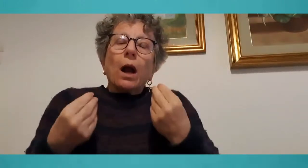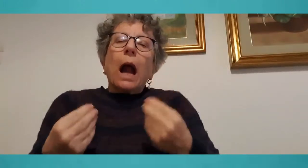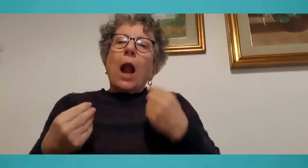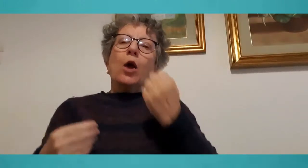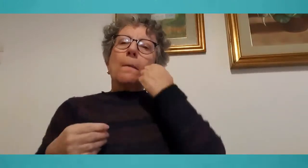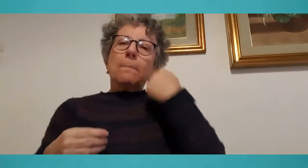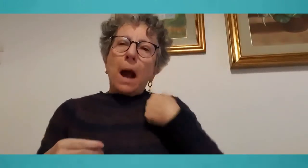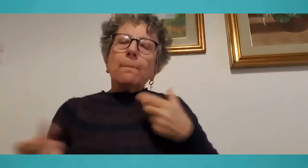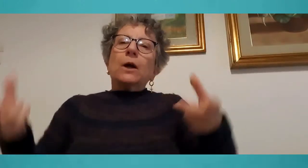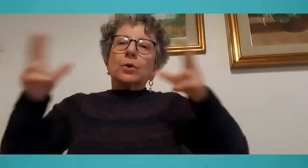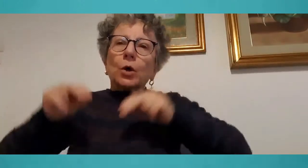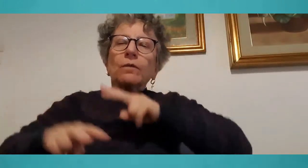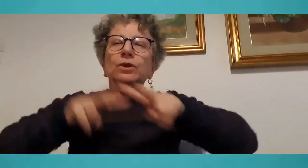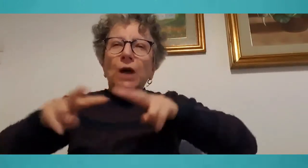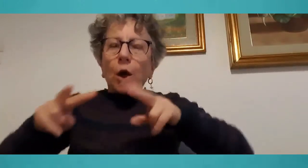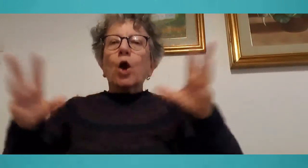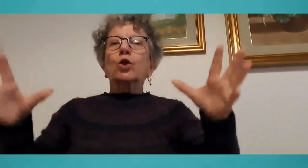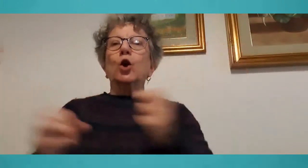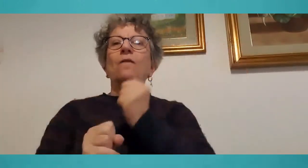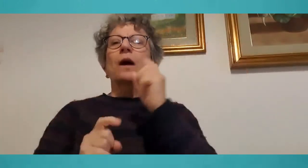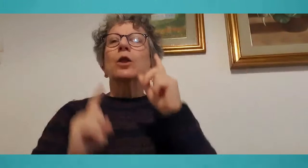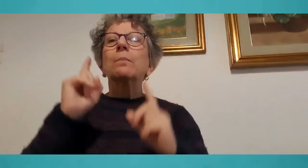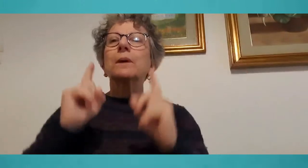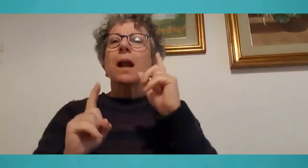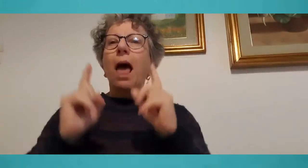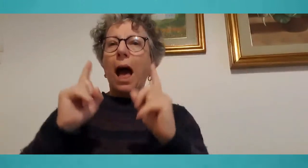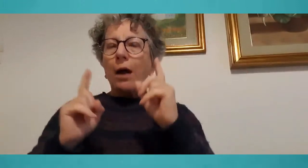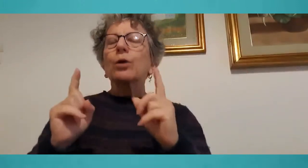molto, caro. Proprio